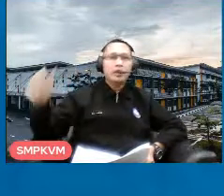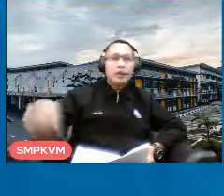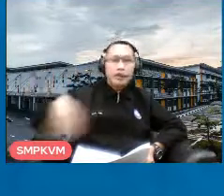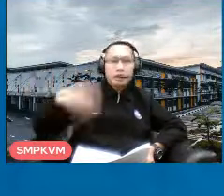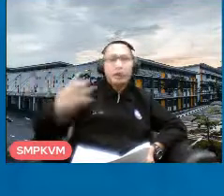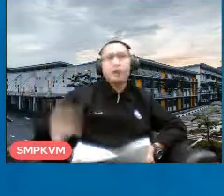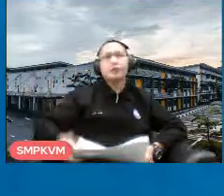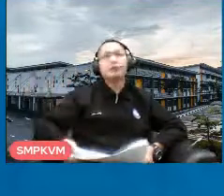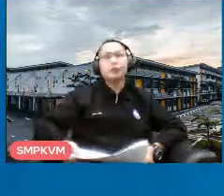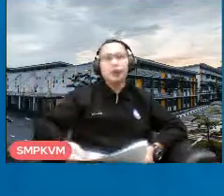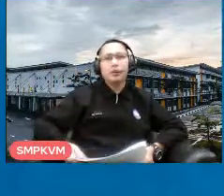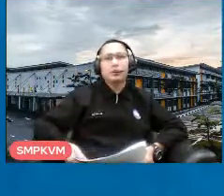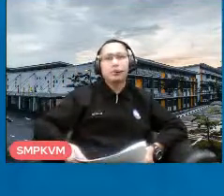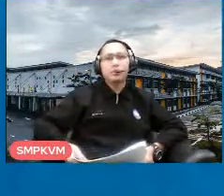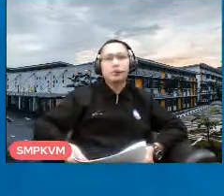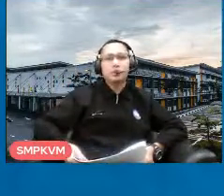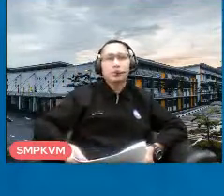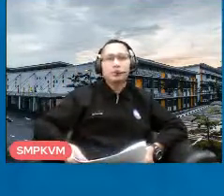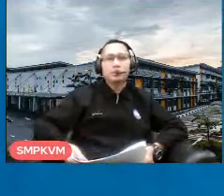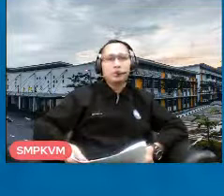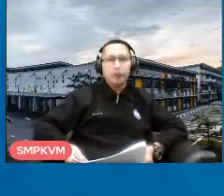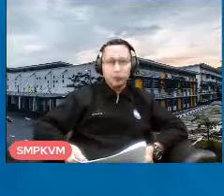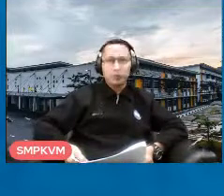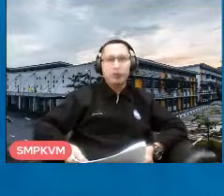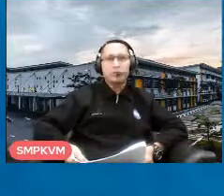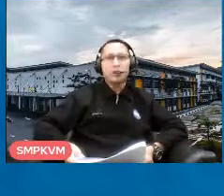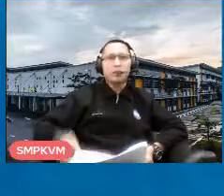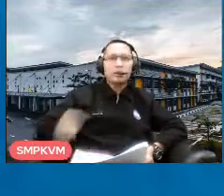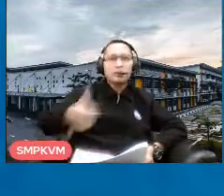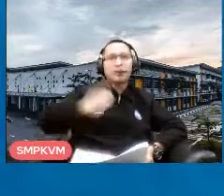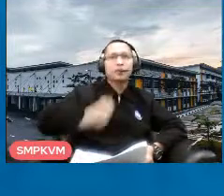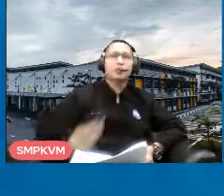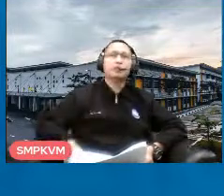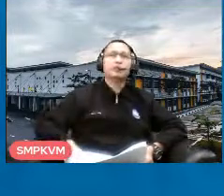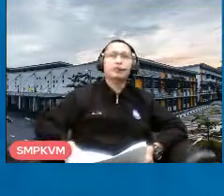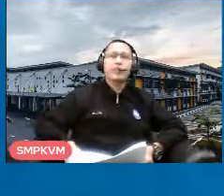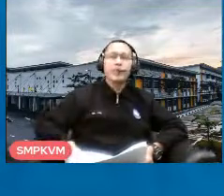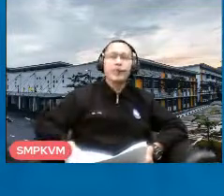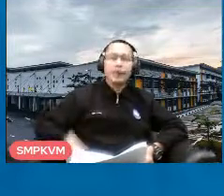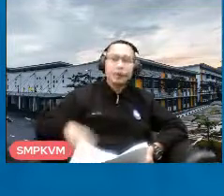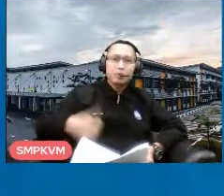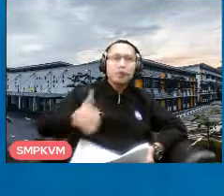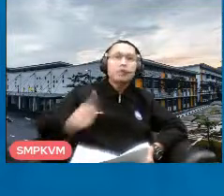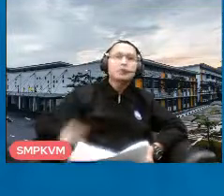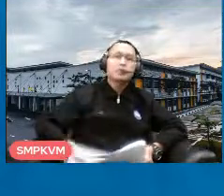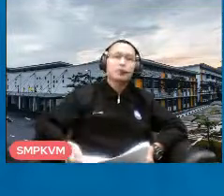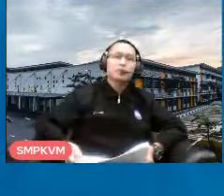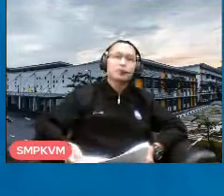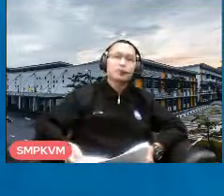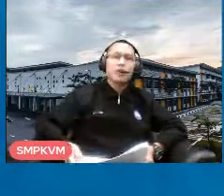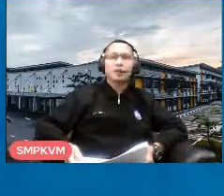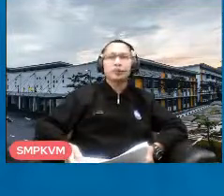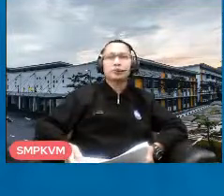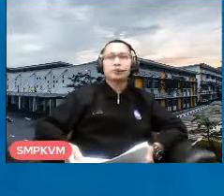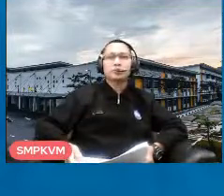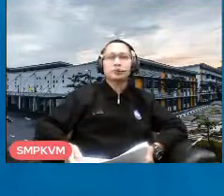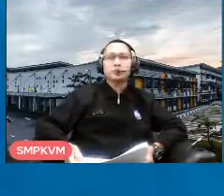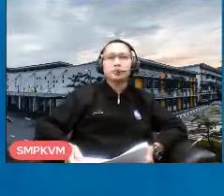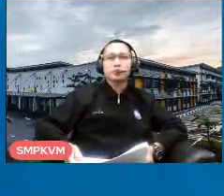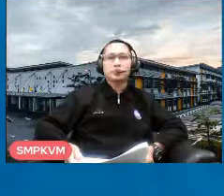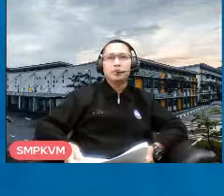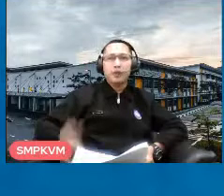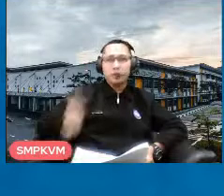dikenai datang ke sekolah itu satu pertama Masa yang kedua uang